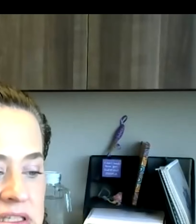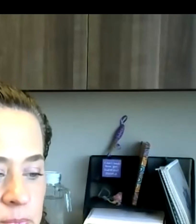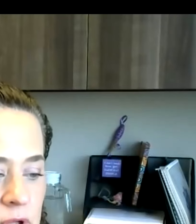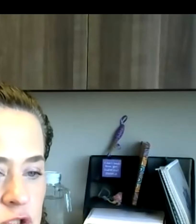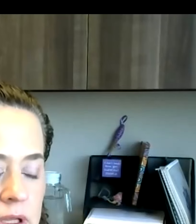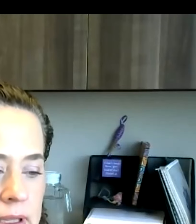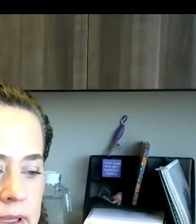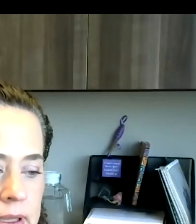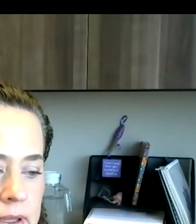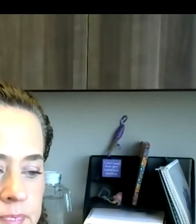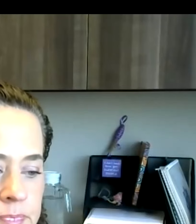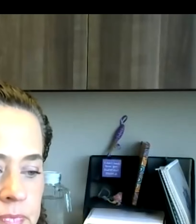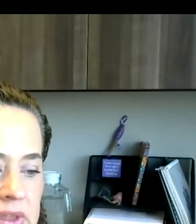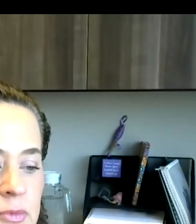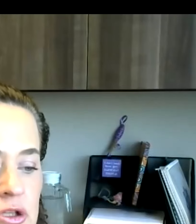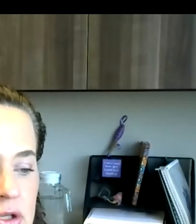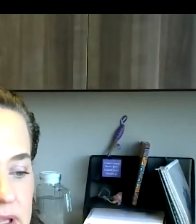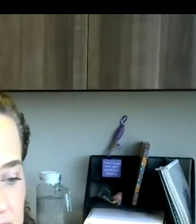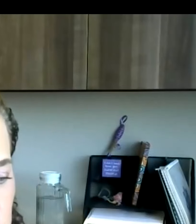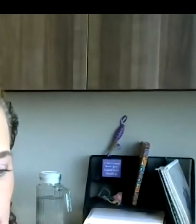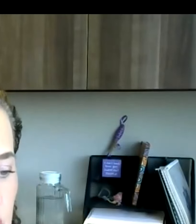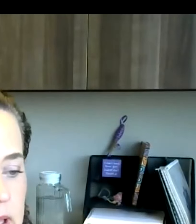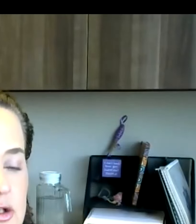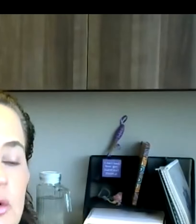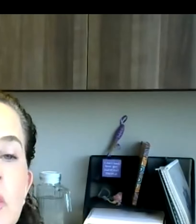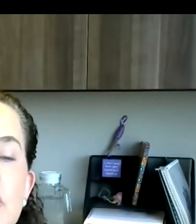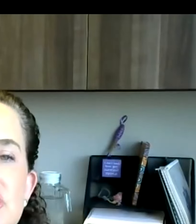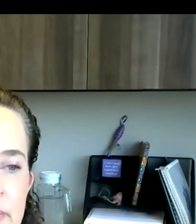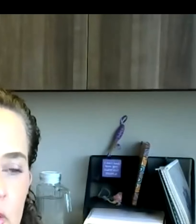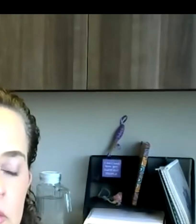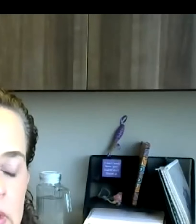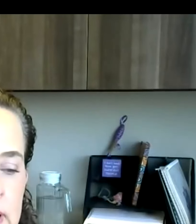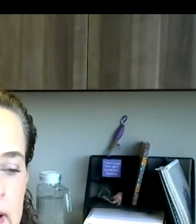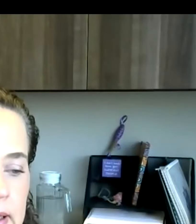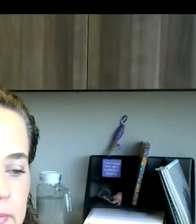Los principios de protección de datos son un